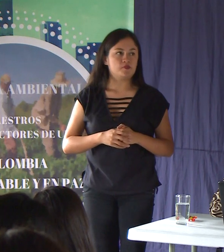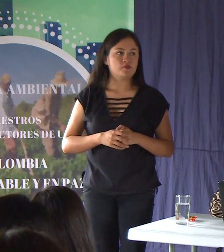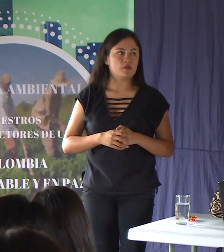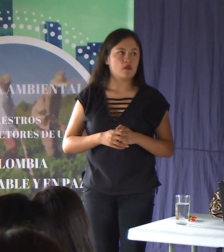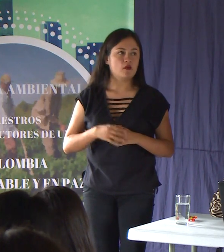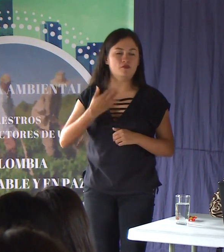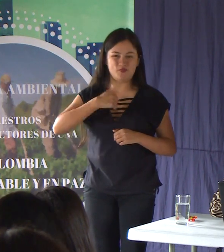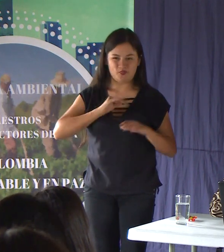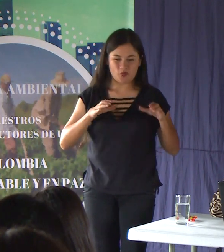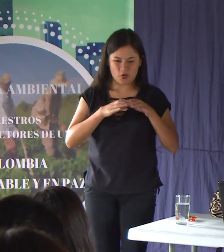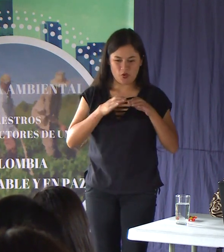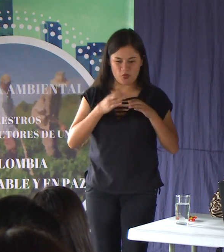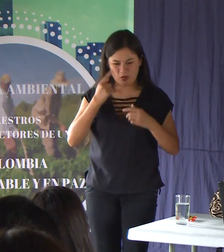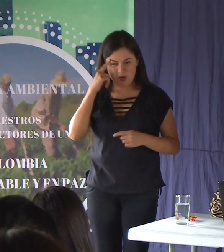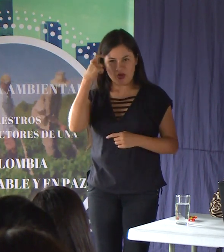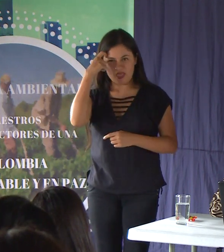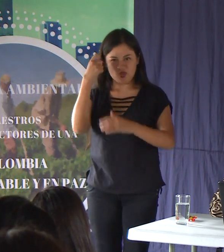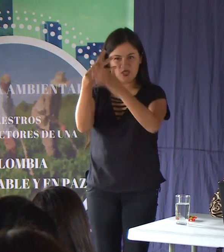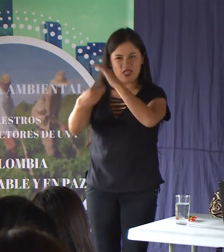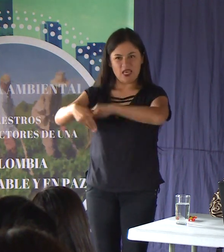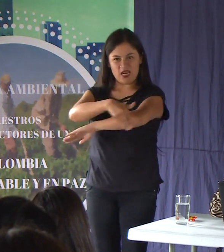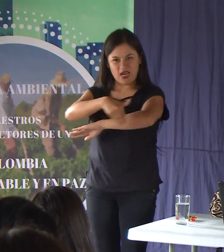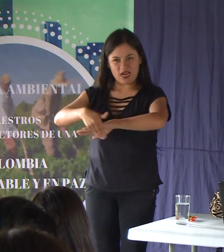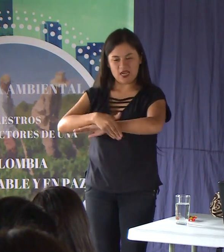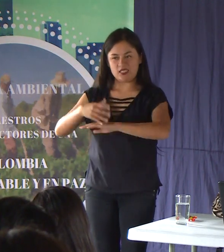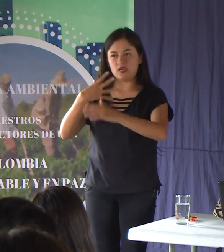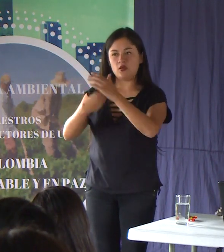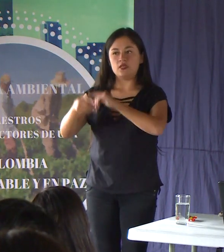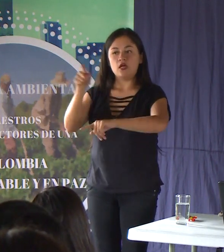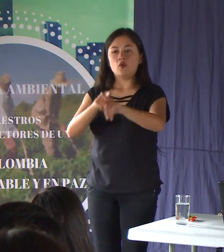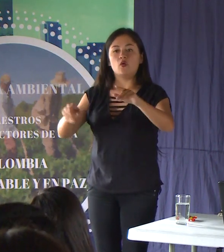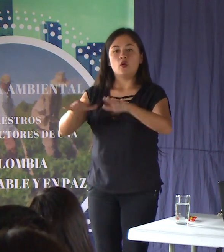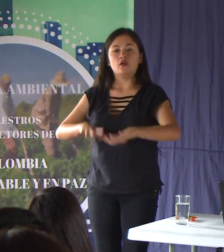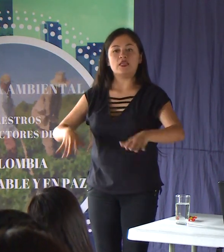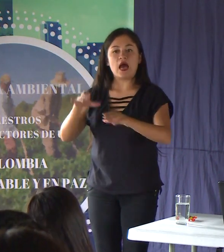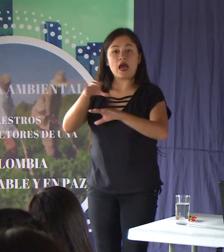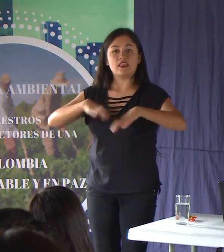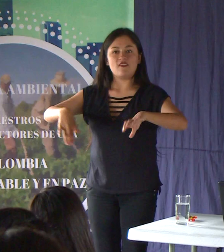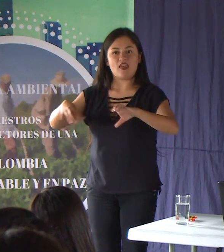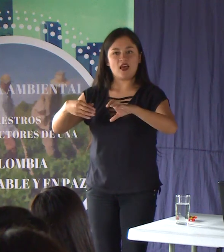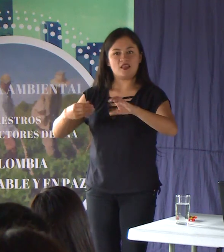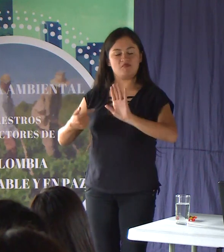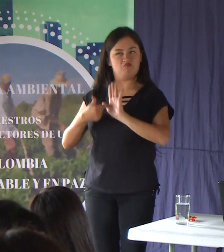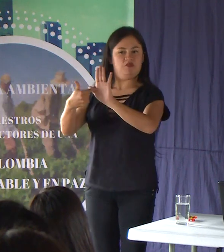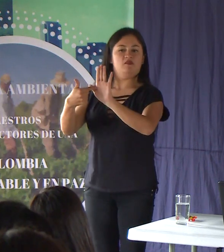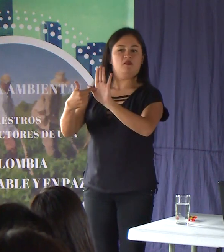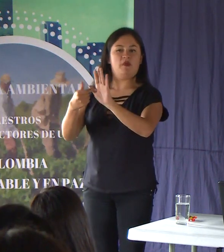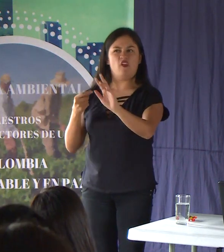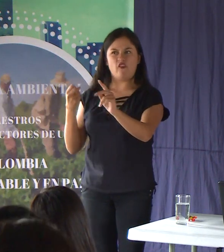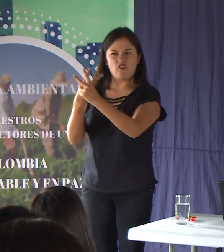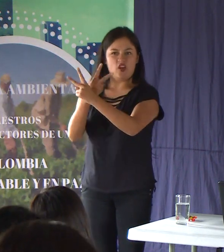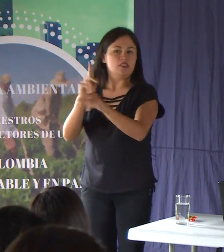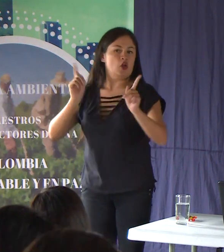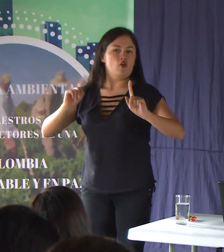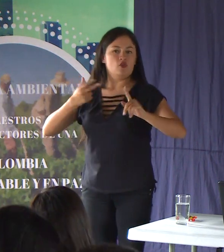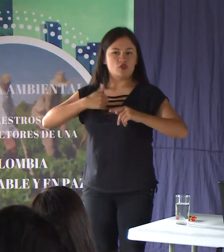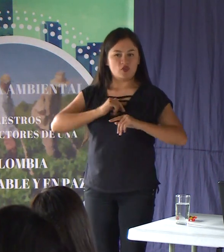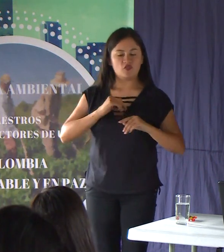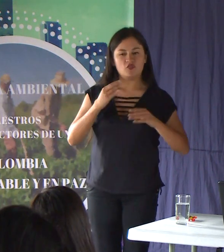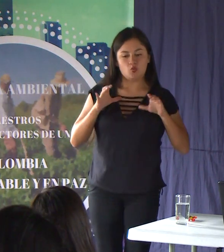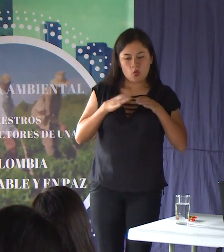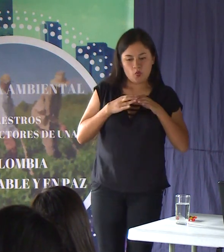como arriesgado a salir a la calle y a través de algunas acciones directas no violentas generar también un cuestionamiento